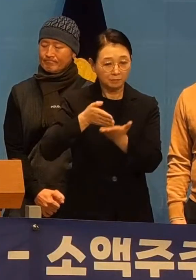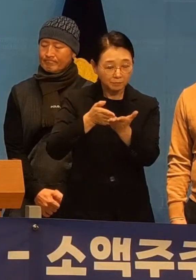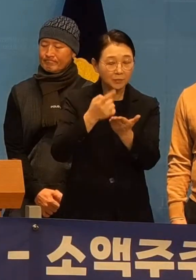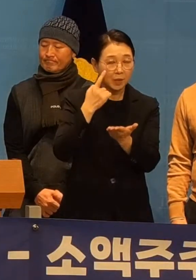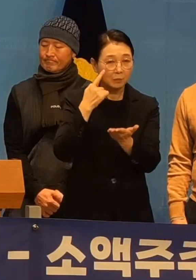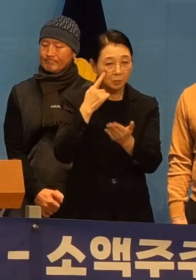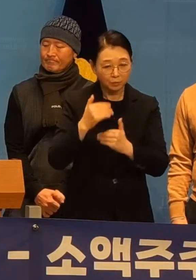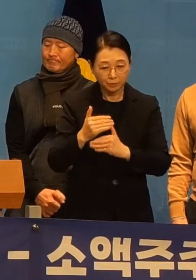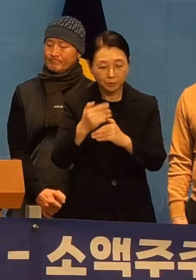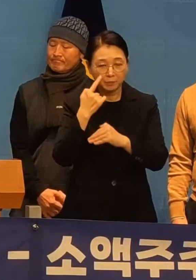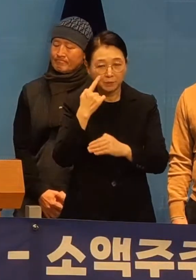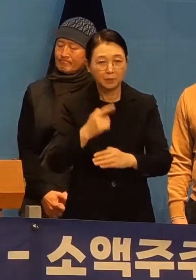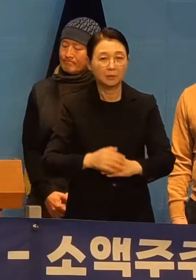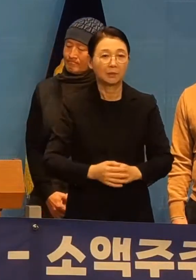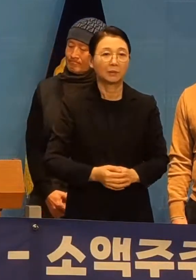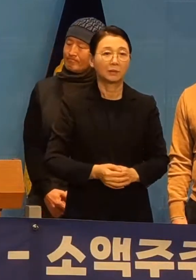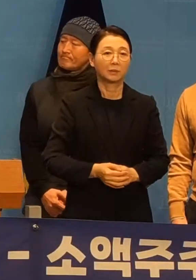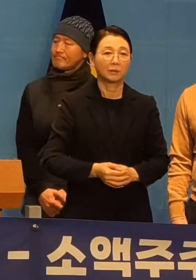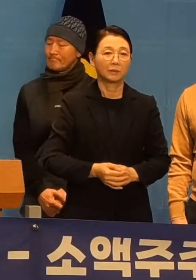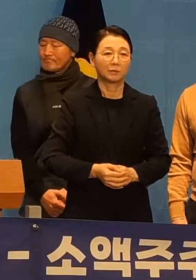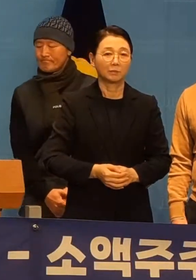하겠습니다.